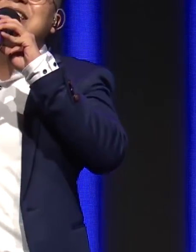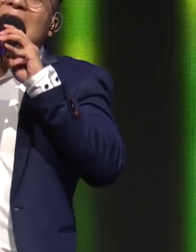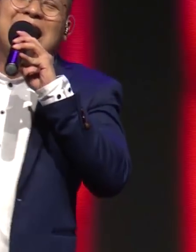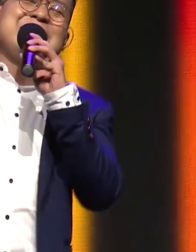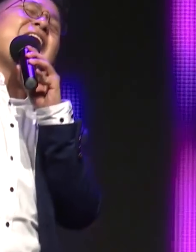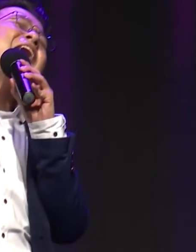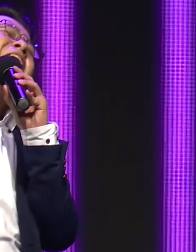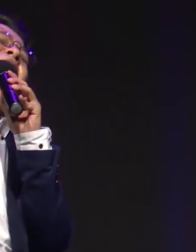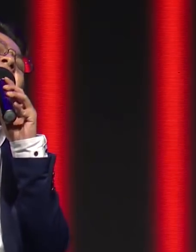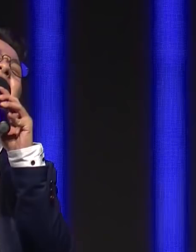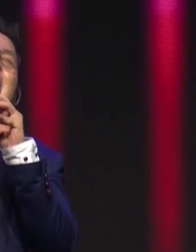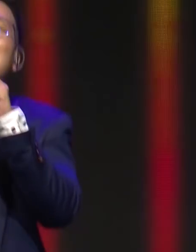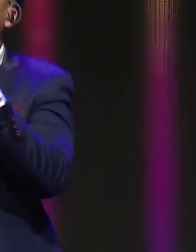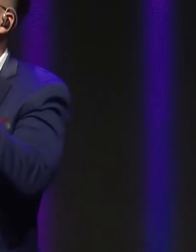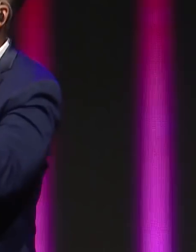jahat.